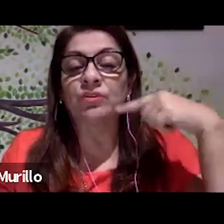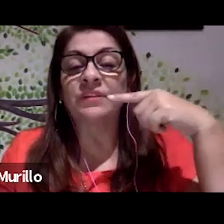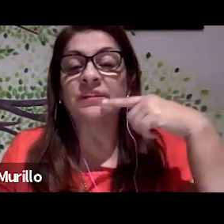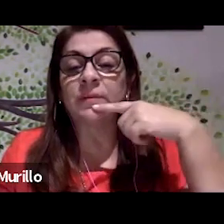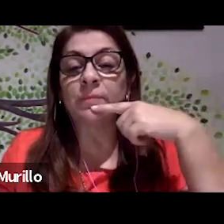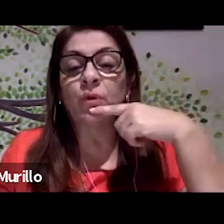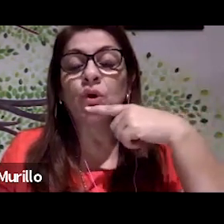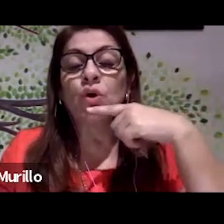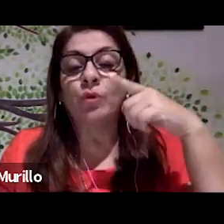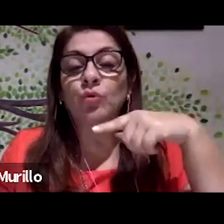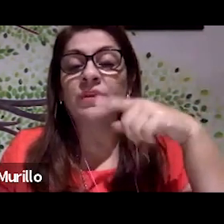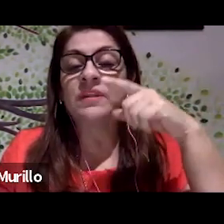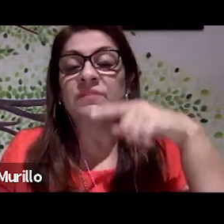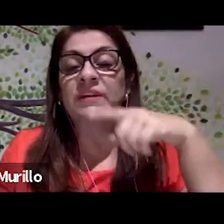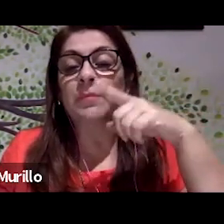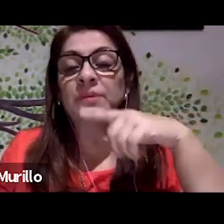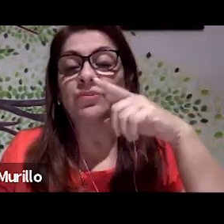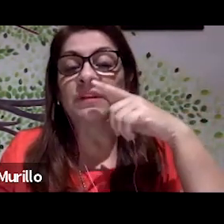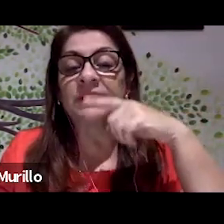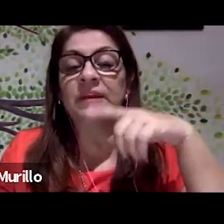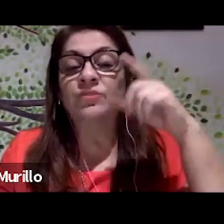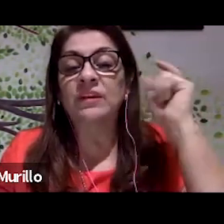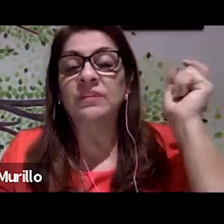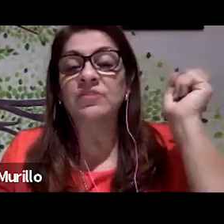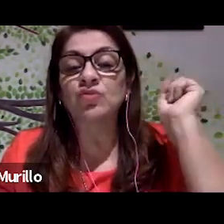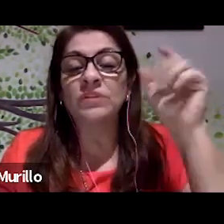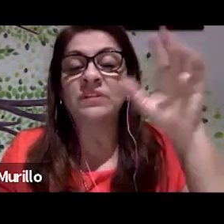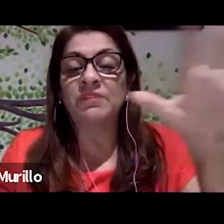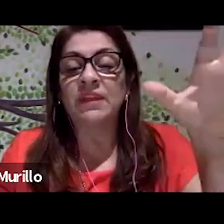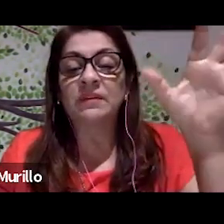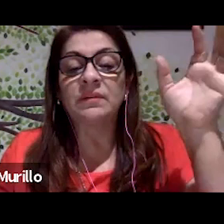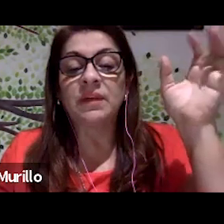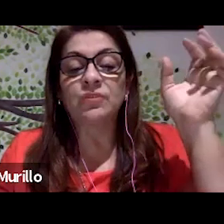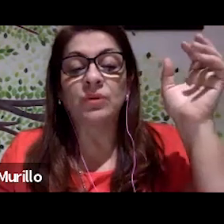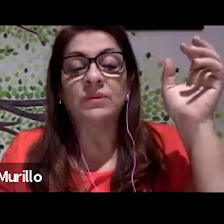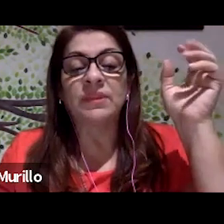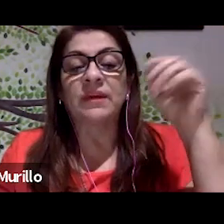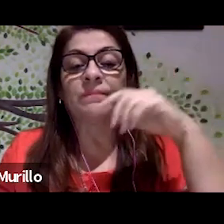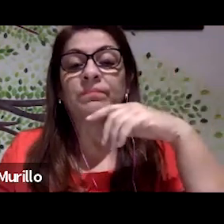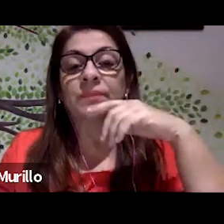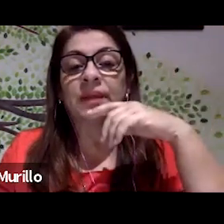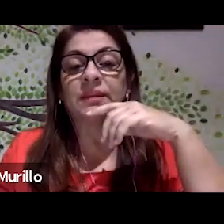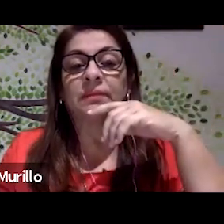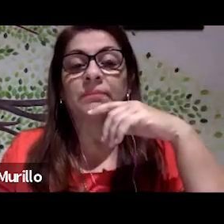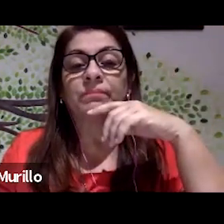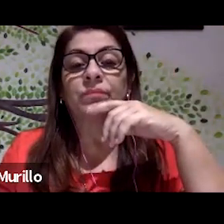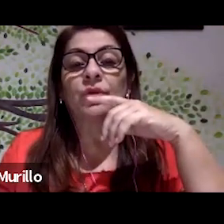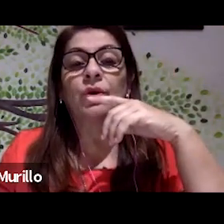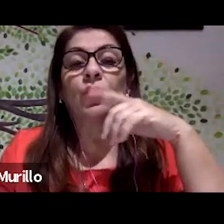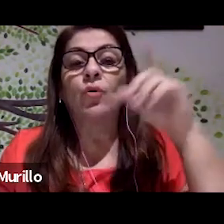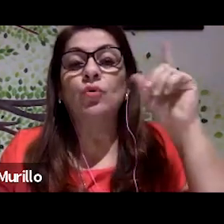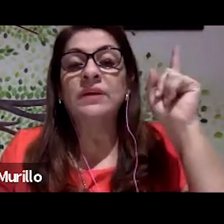conviertan en ladrones de tiempo Procura identificar momentos del día en los que las redes no interfieran en tu actividad diaria